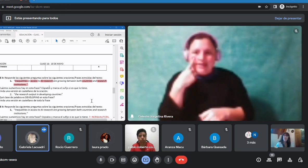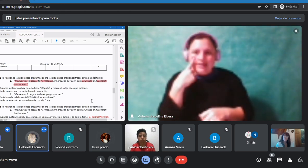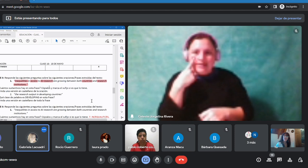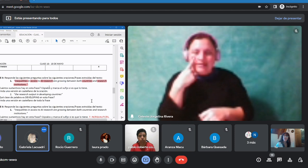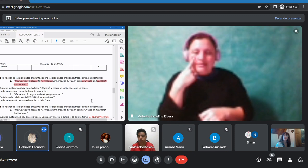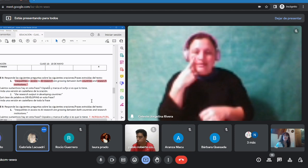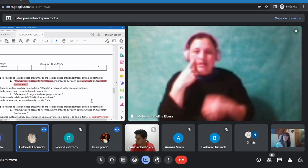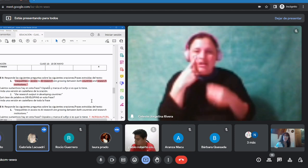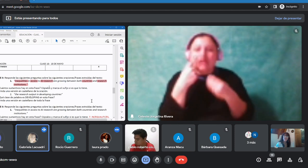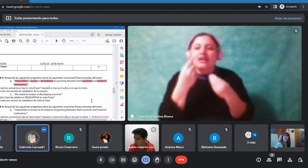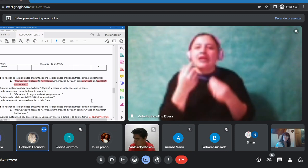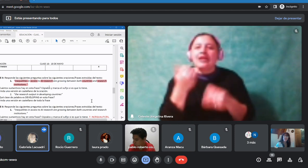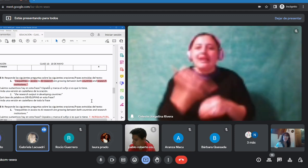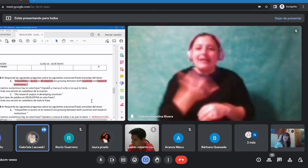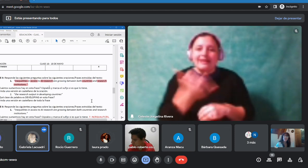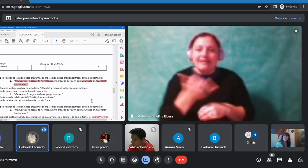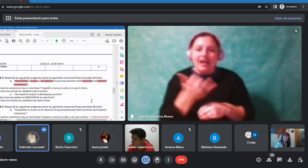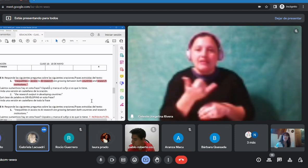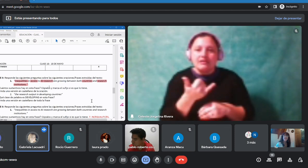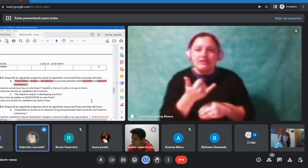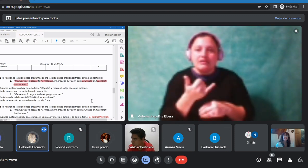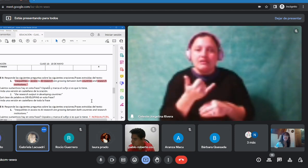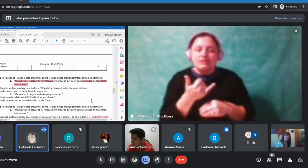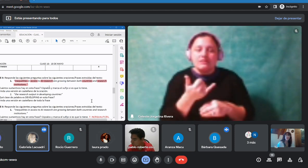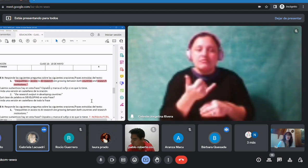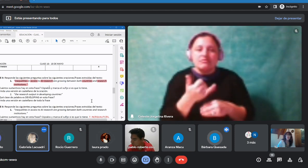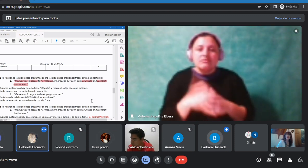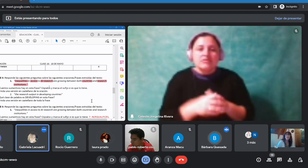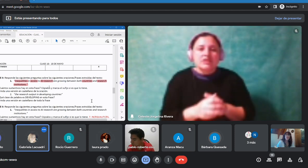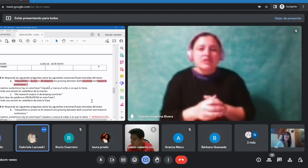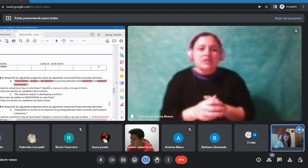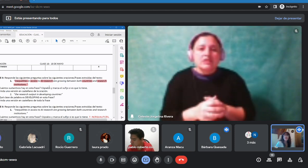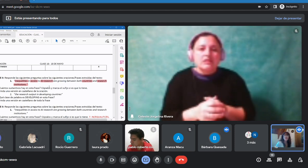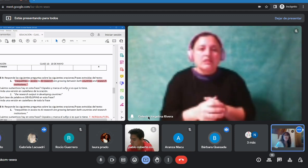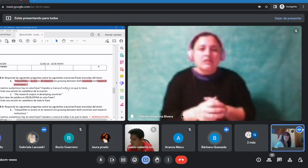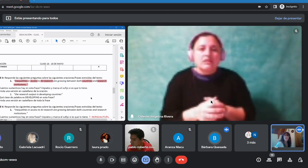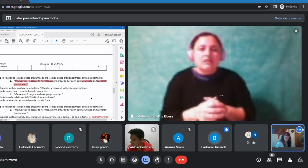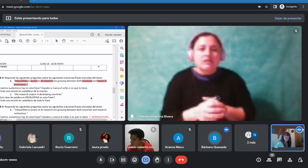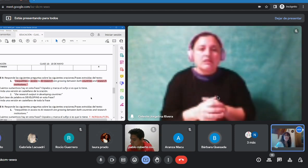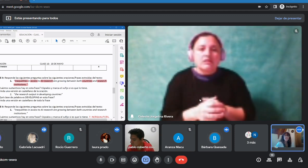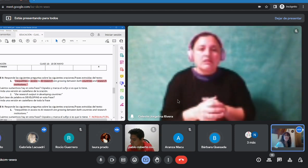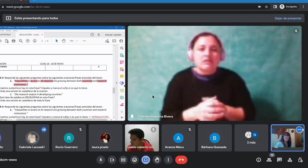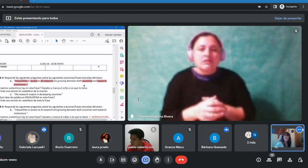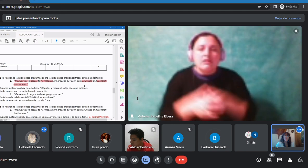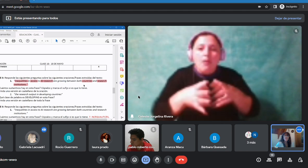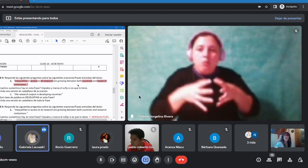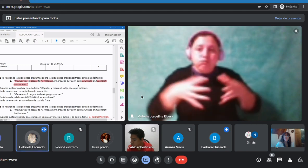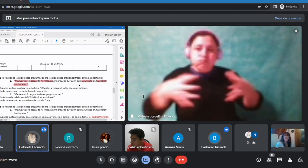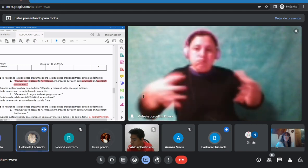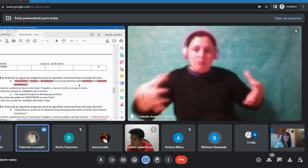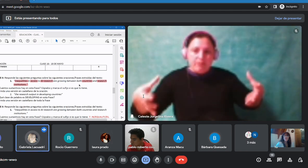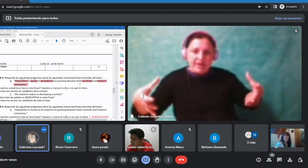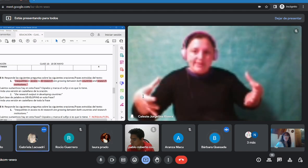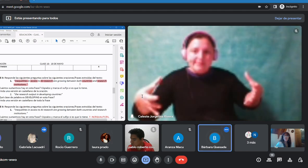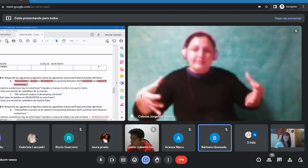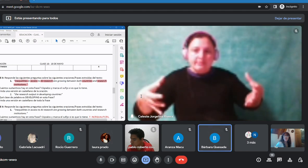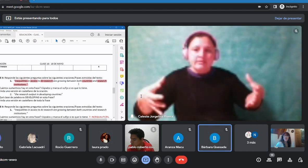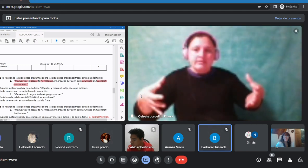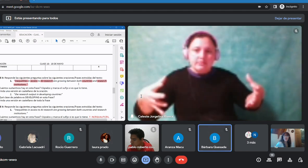están growing profit. Creciendo. Creciendo. Creciendo. Creciendo. Ah, están creciendo